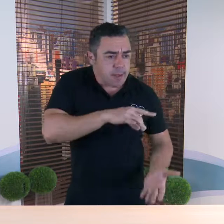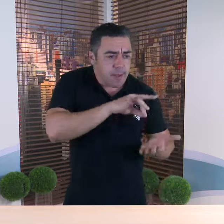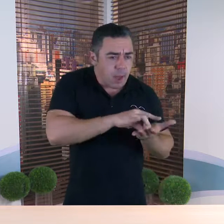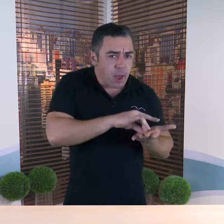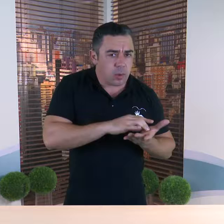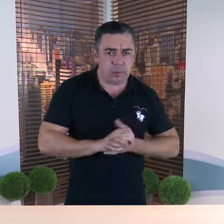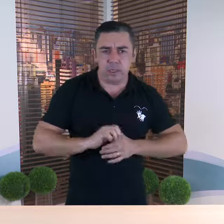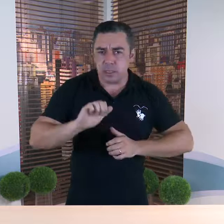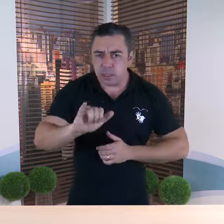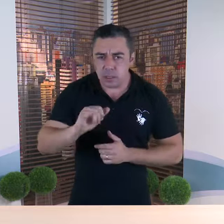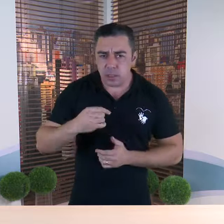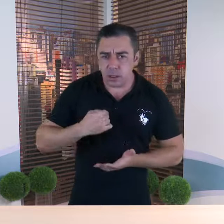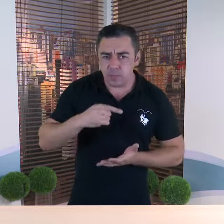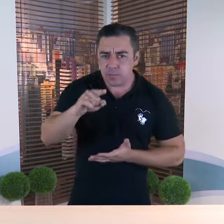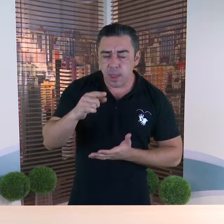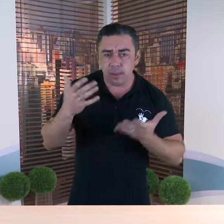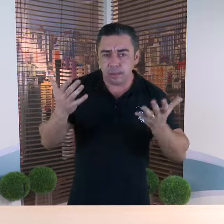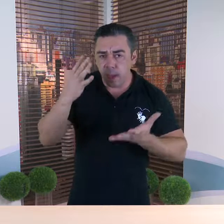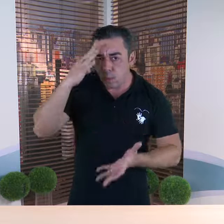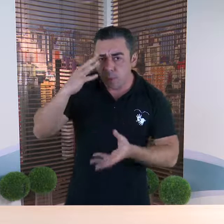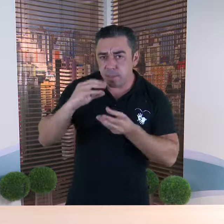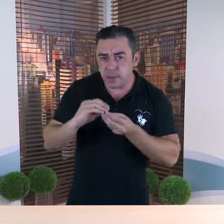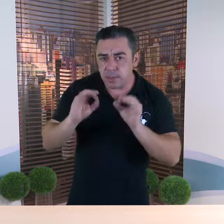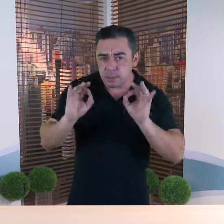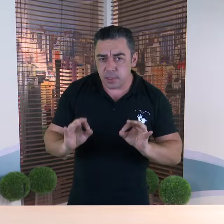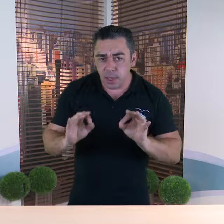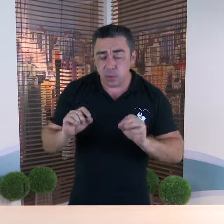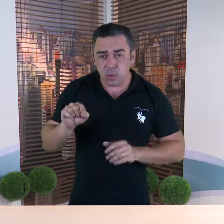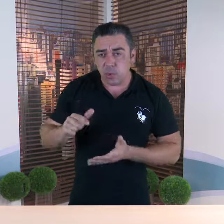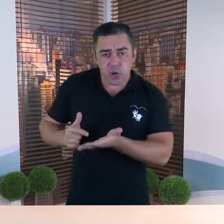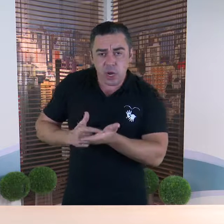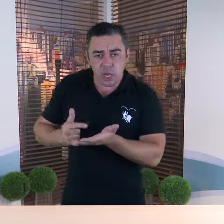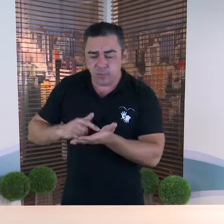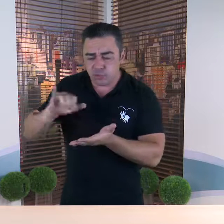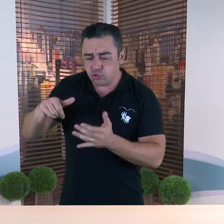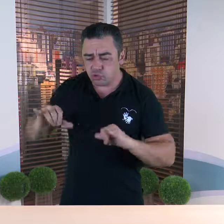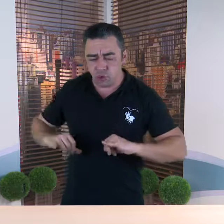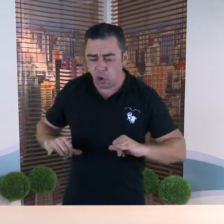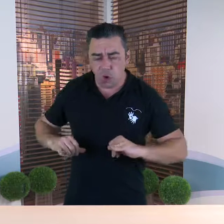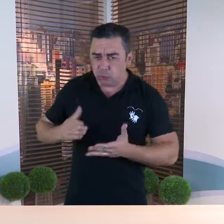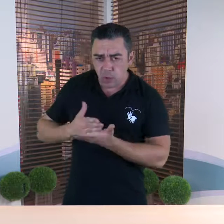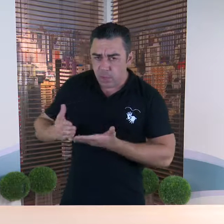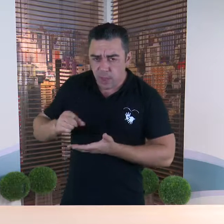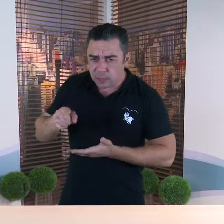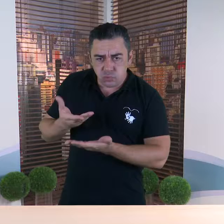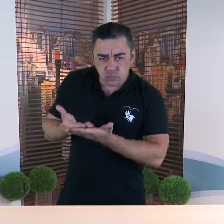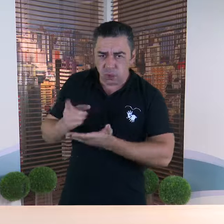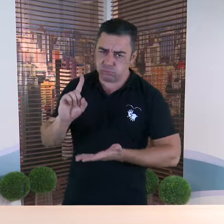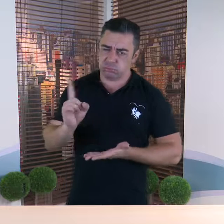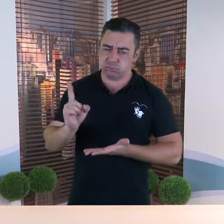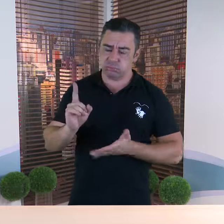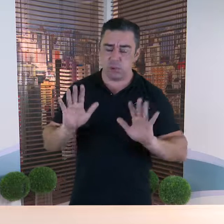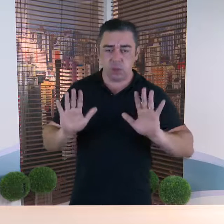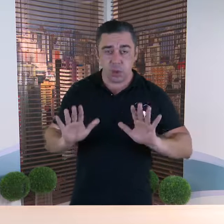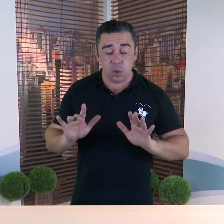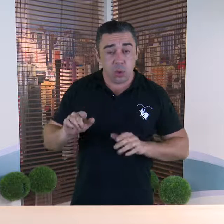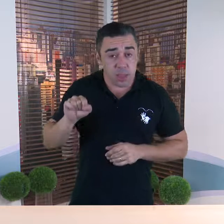real. Se quisermos entender sobre Satanás, o livro de Jó não é por onde devemos começar.